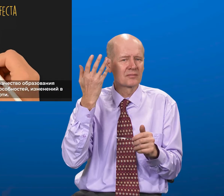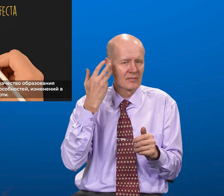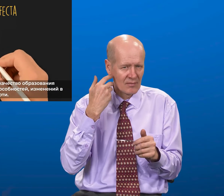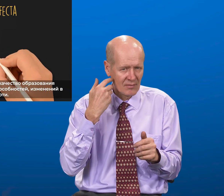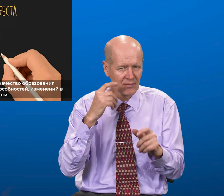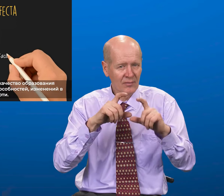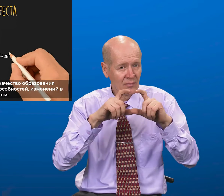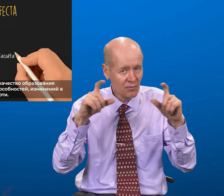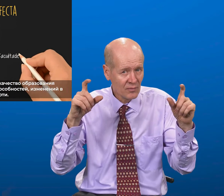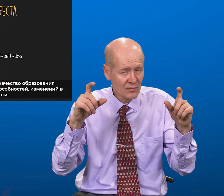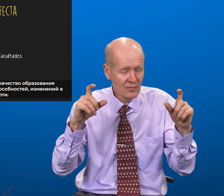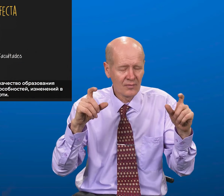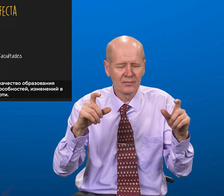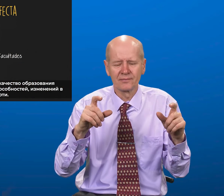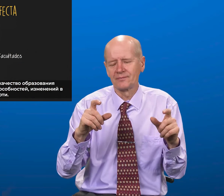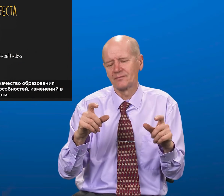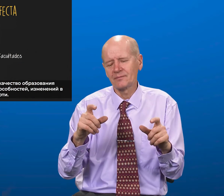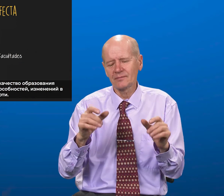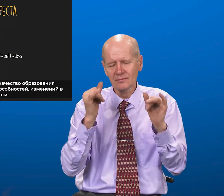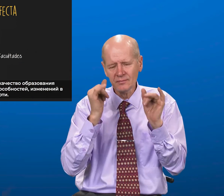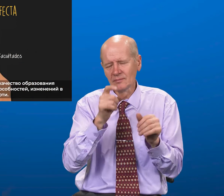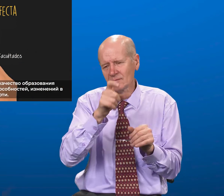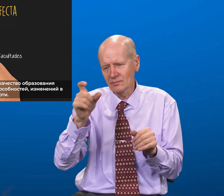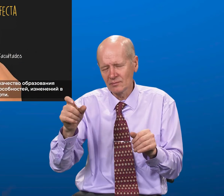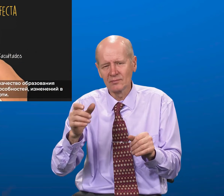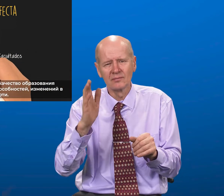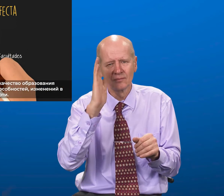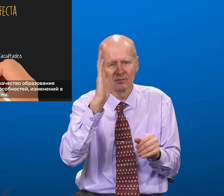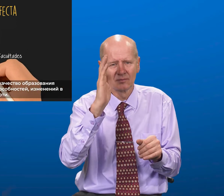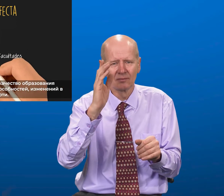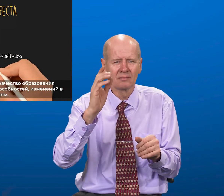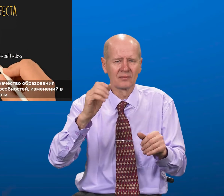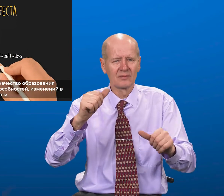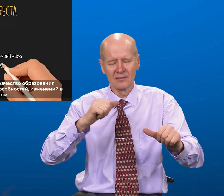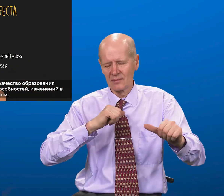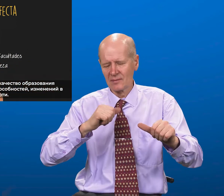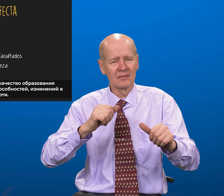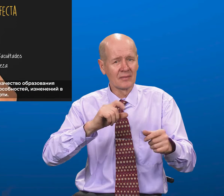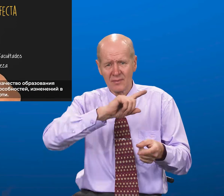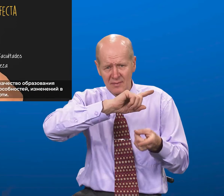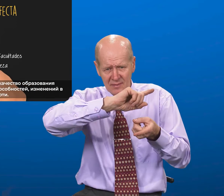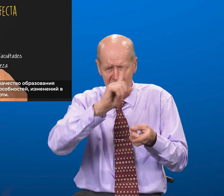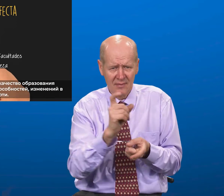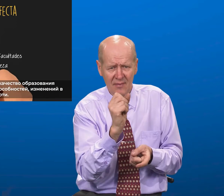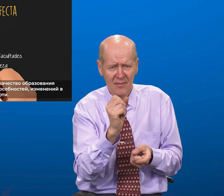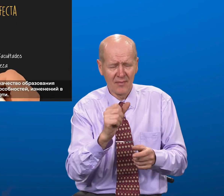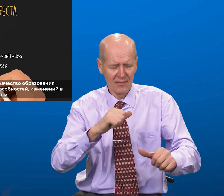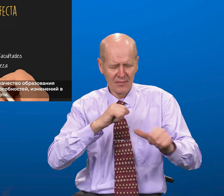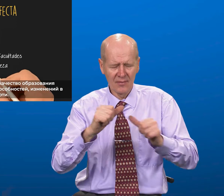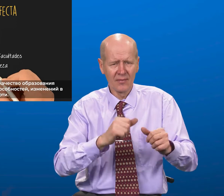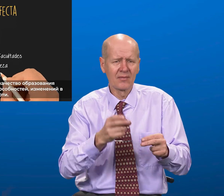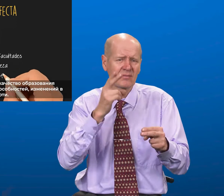школа Эдема, качество образования ухудшилось по причине деградации наших способностей, изменений